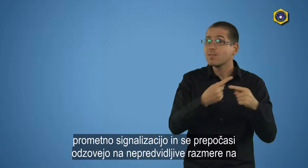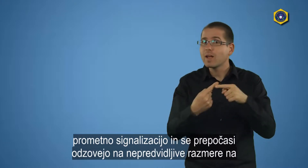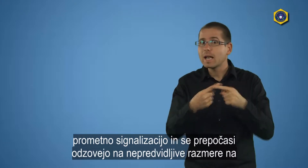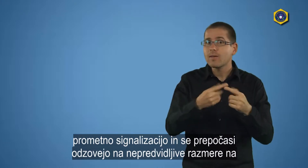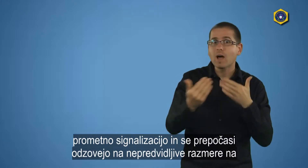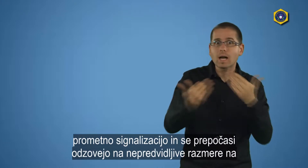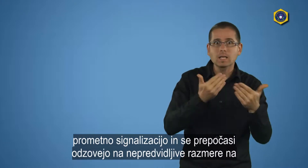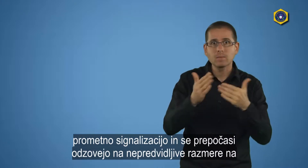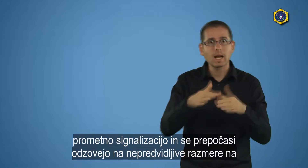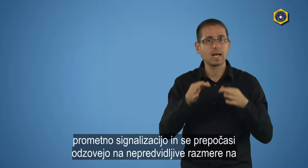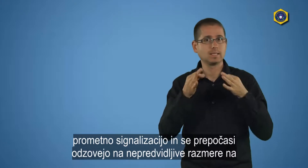na cesti.